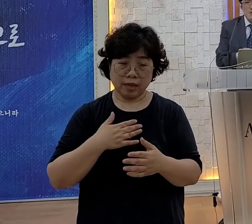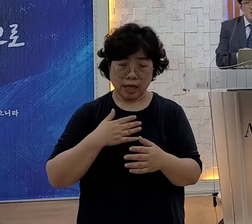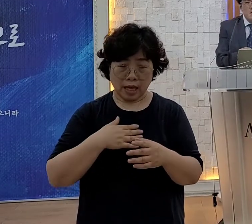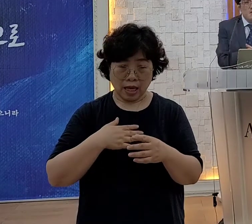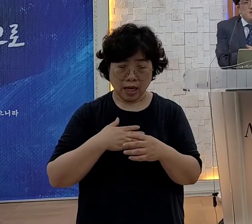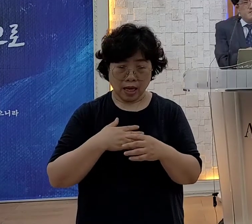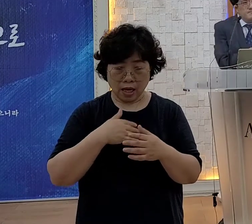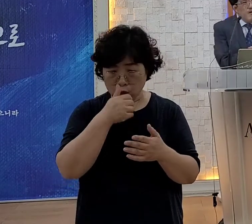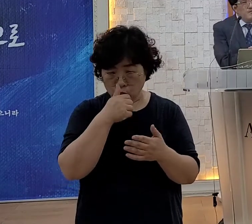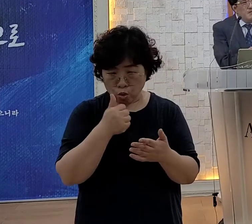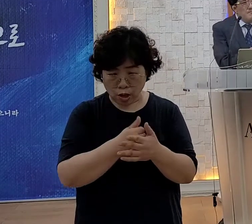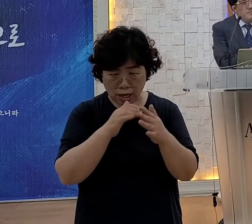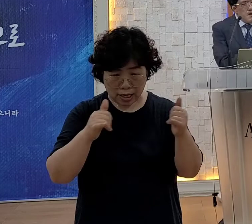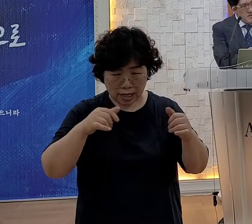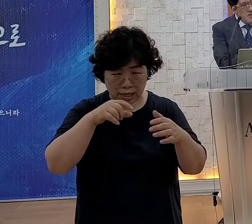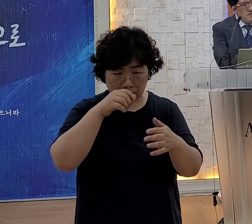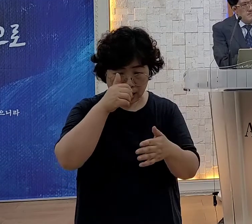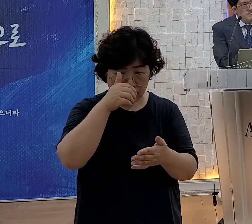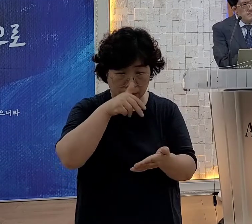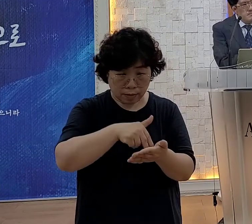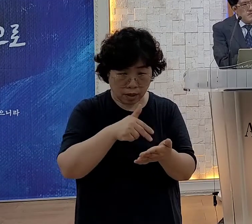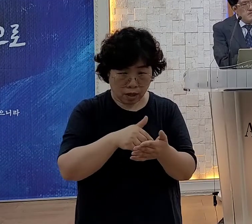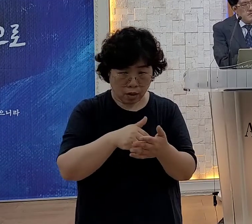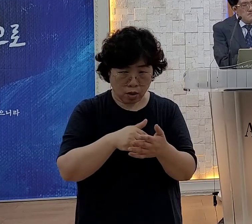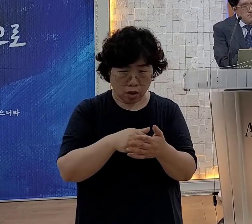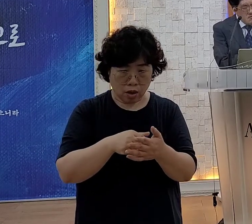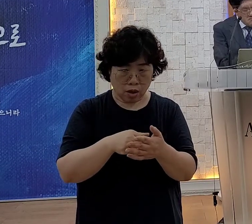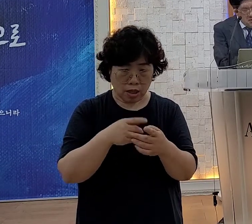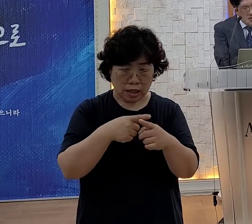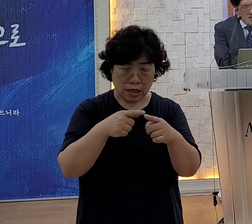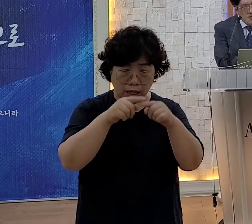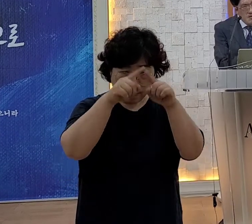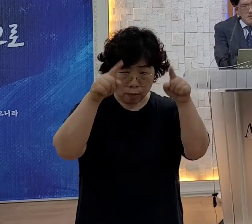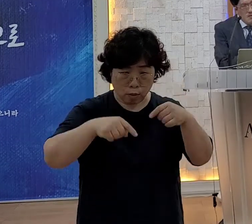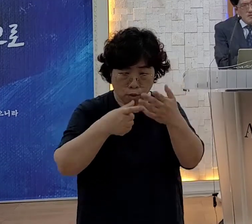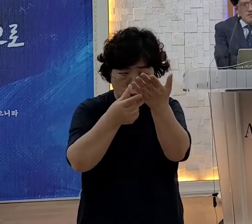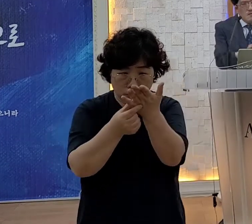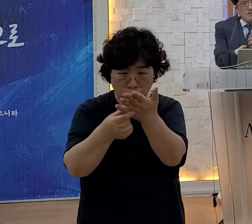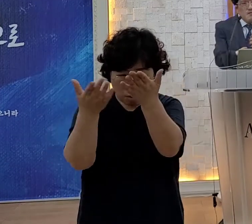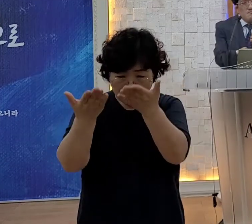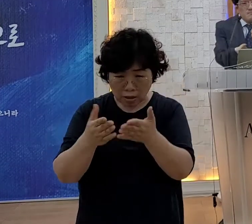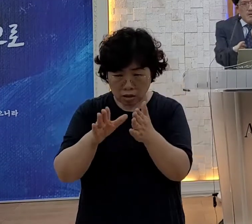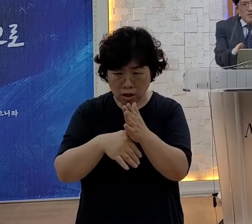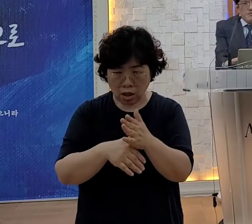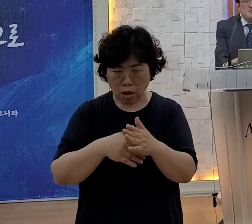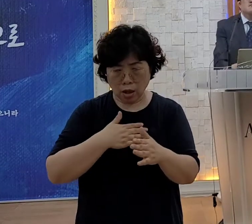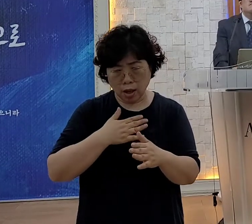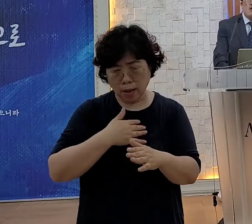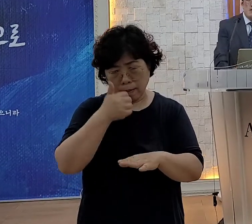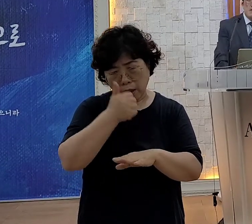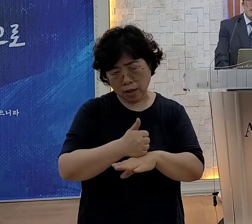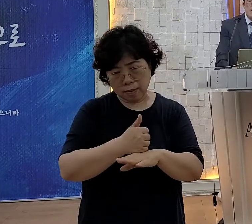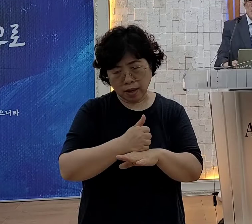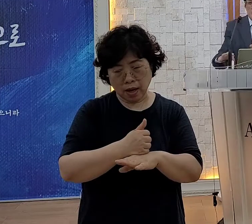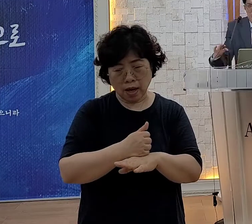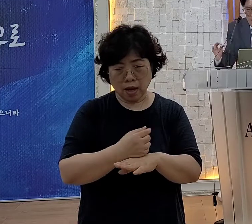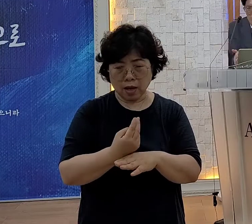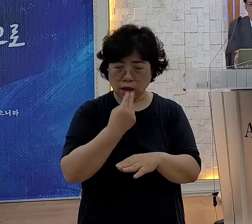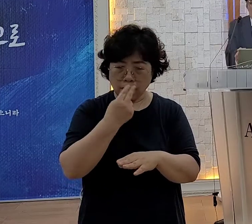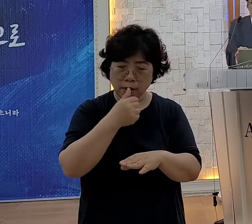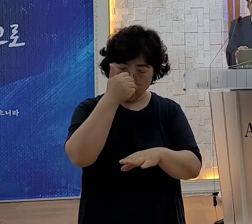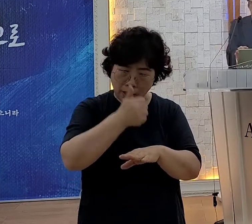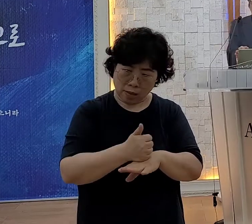이제 이 말기암 사기에 나는 이제 죽는구나. 이 내 목숨 다하면 끝이구나.